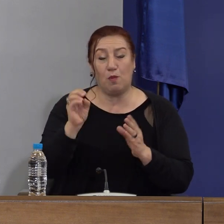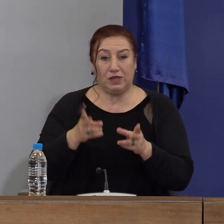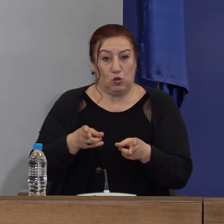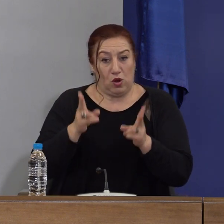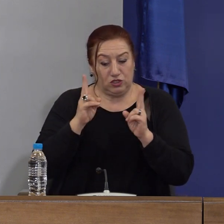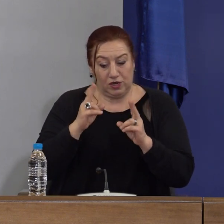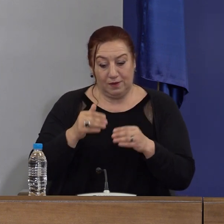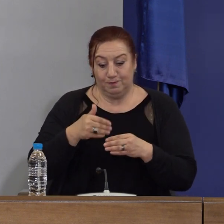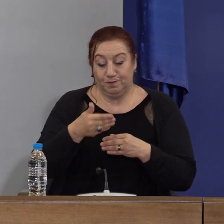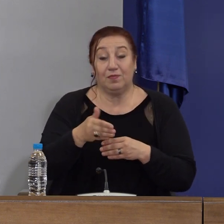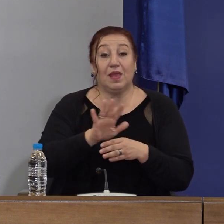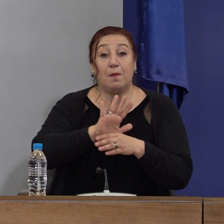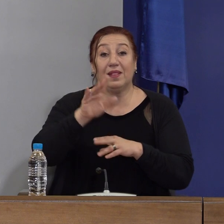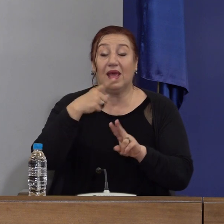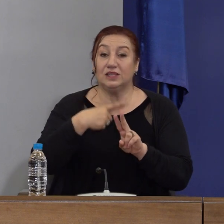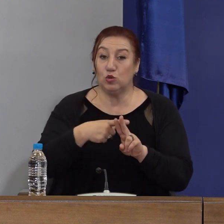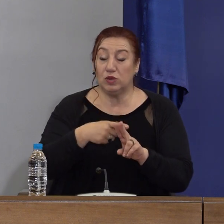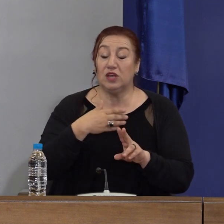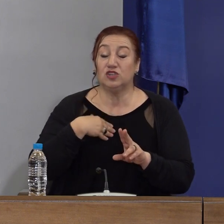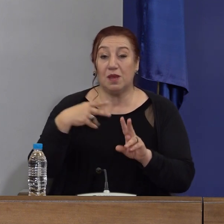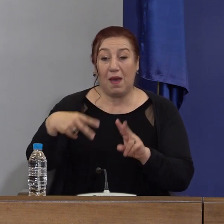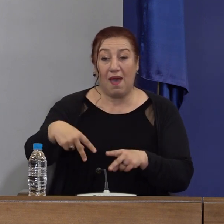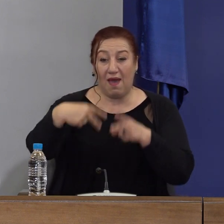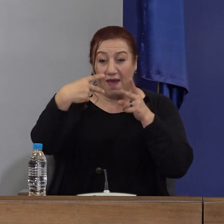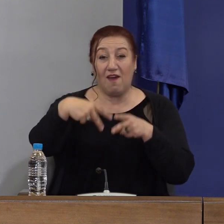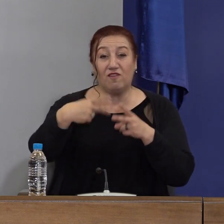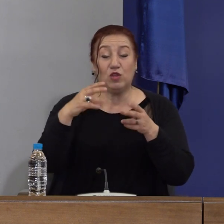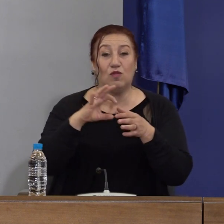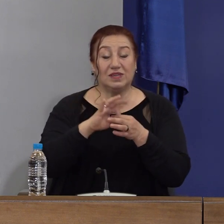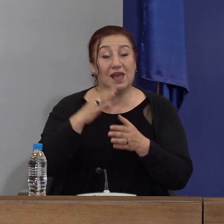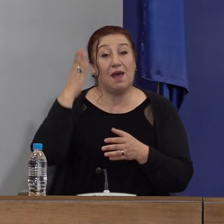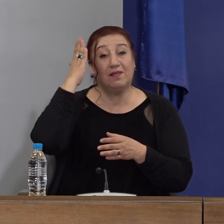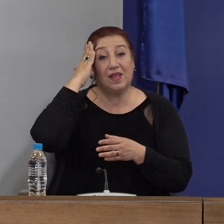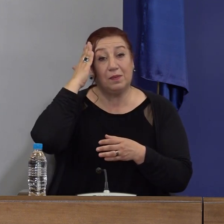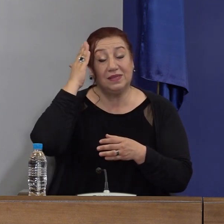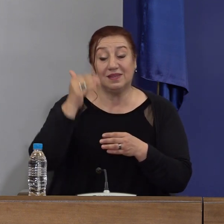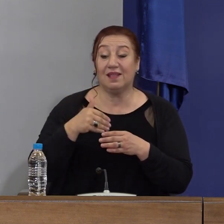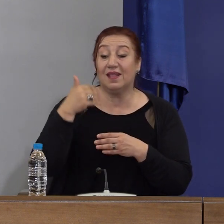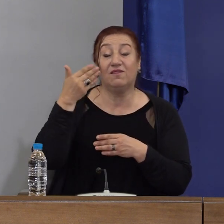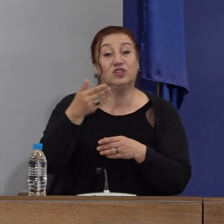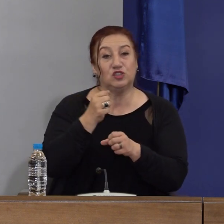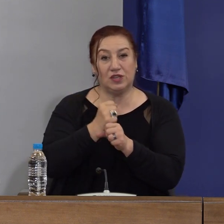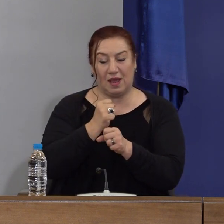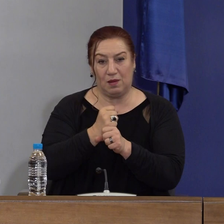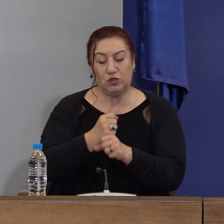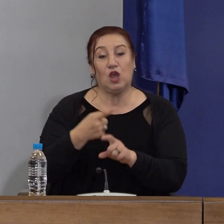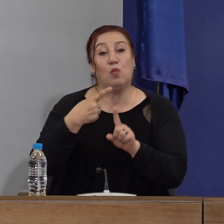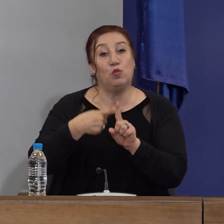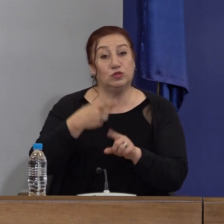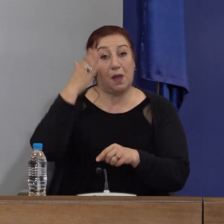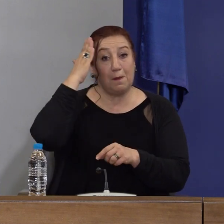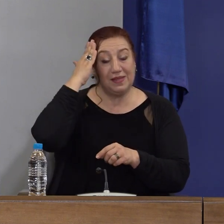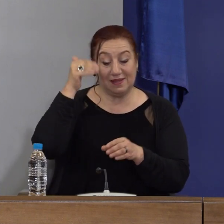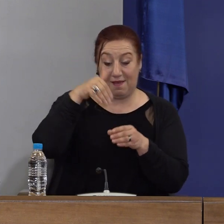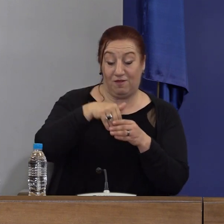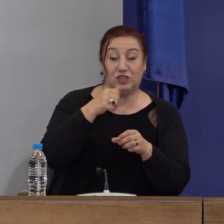юни ще има видеоконферентна връзка на министрите на външните работи и на министрите на вътрешните работи